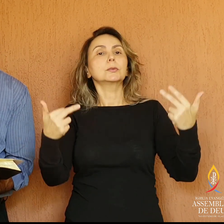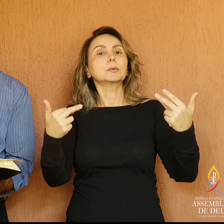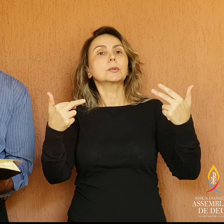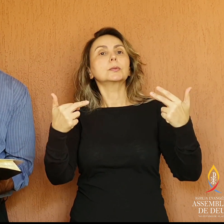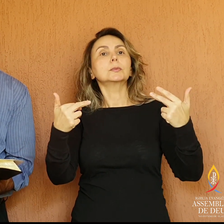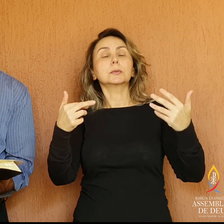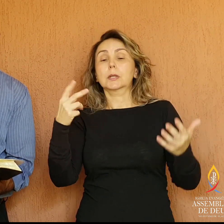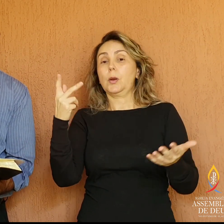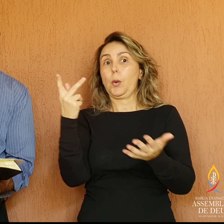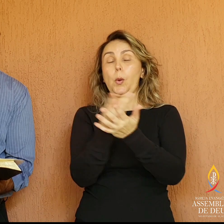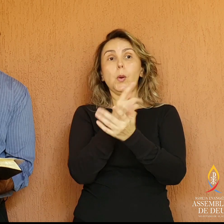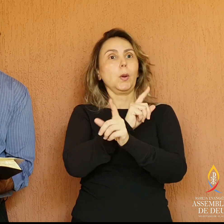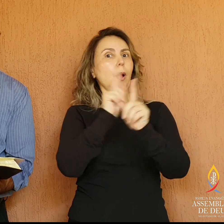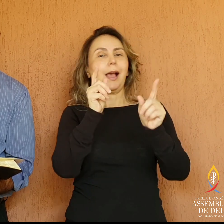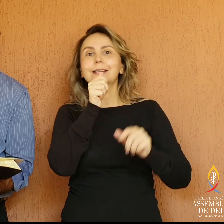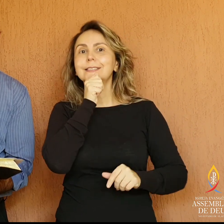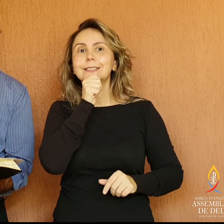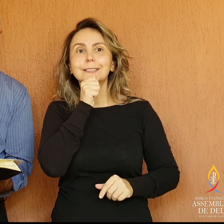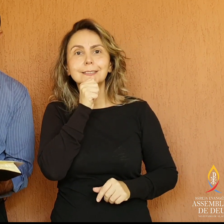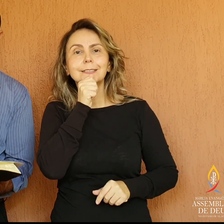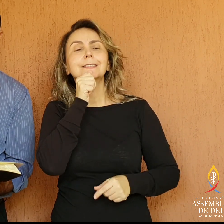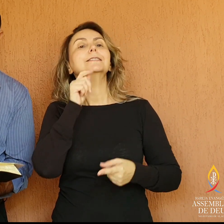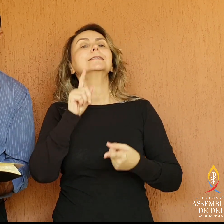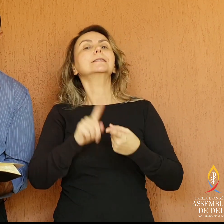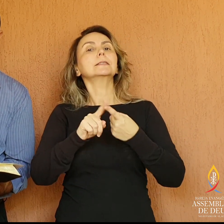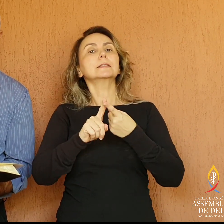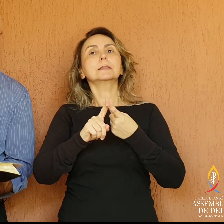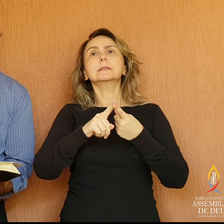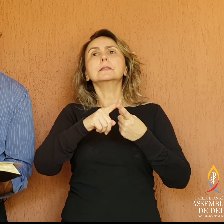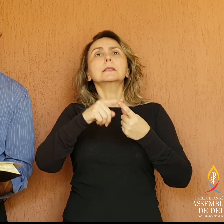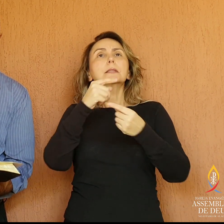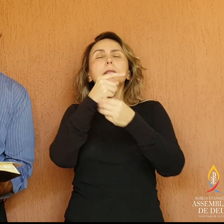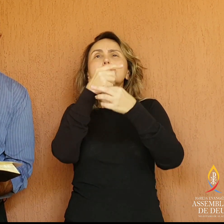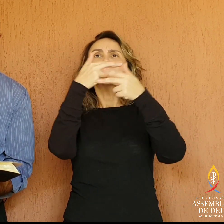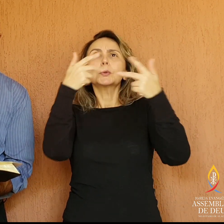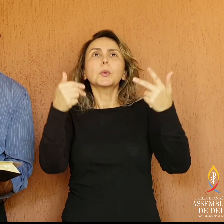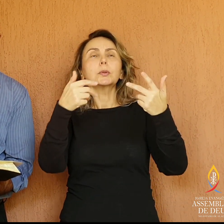a prova das coisas que não se veem.